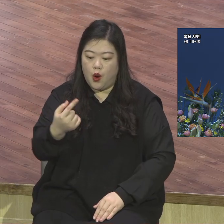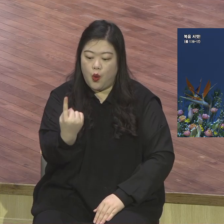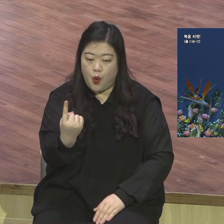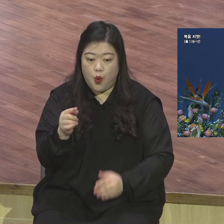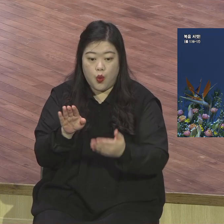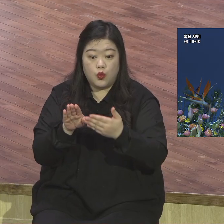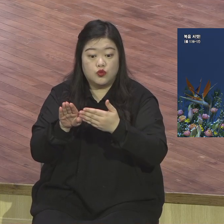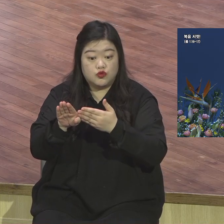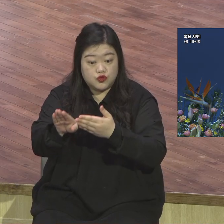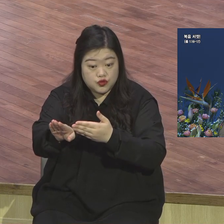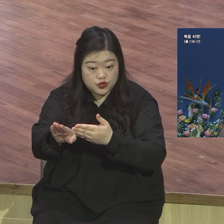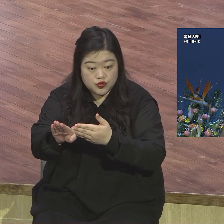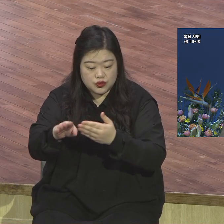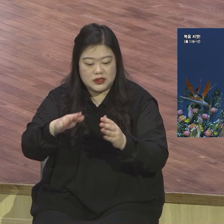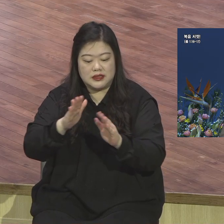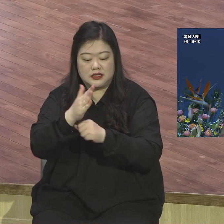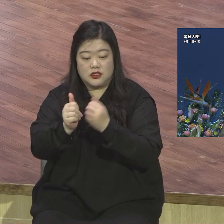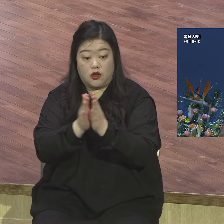14절의 말씀을